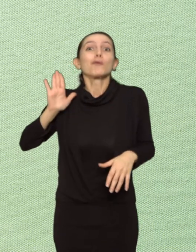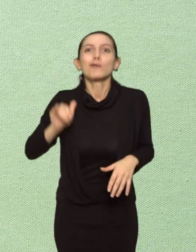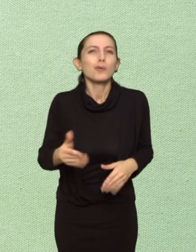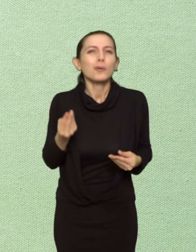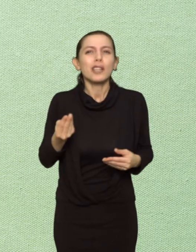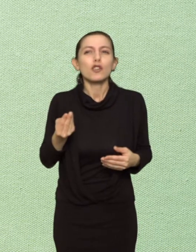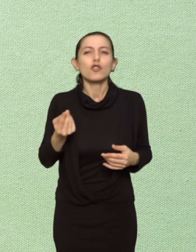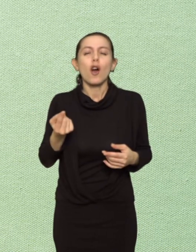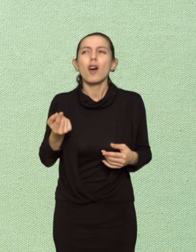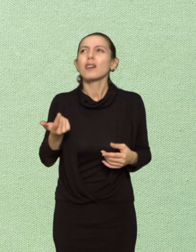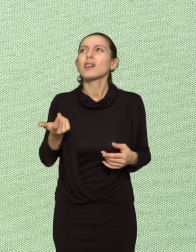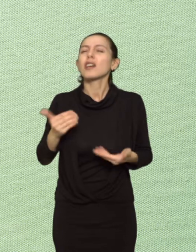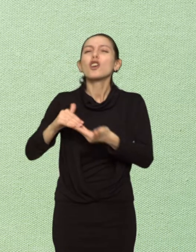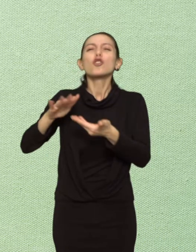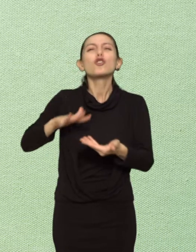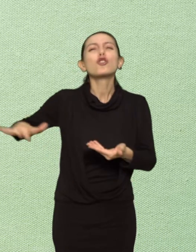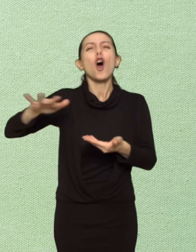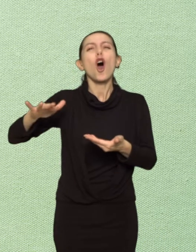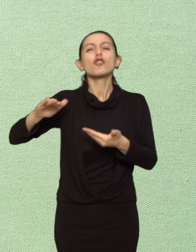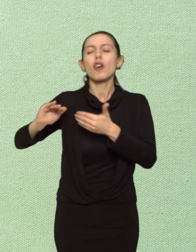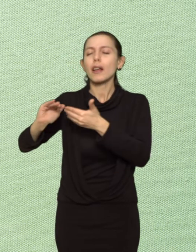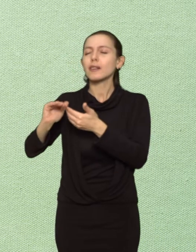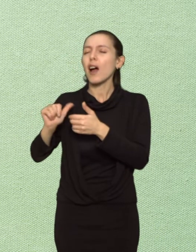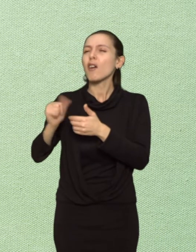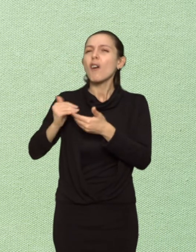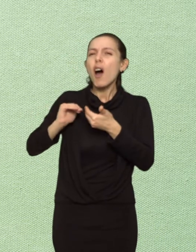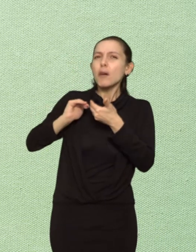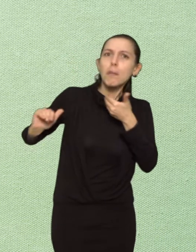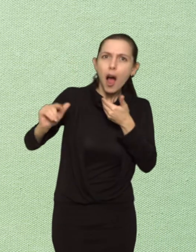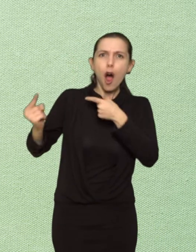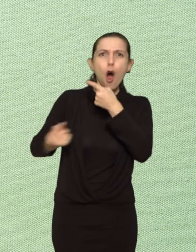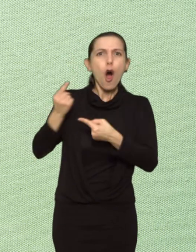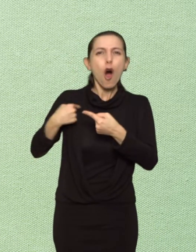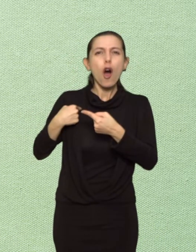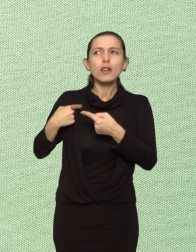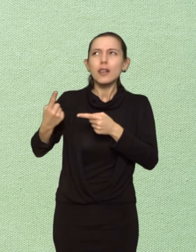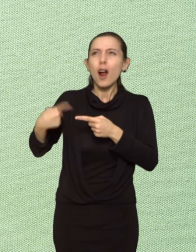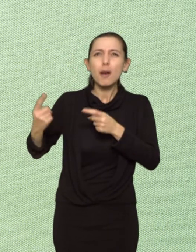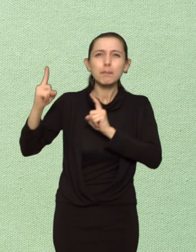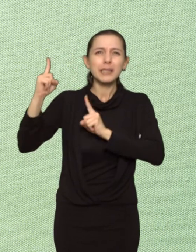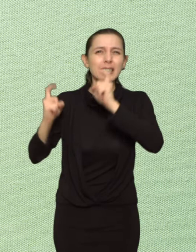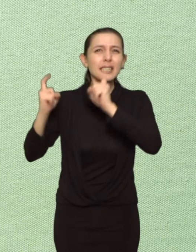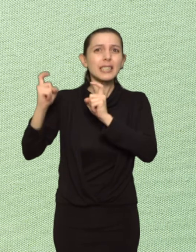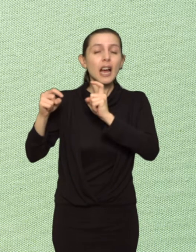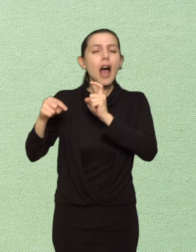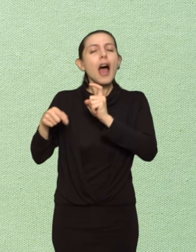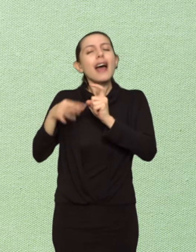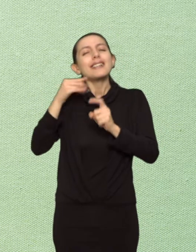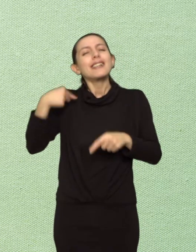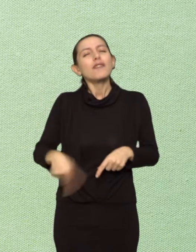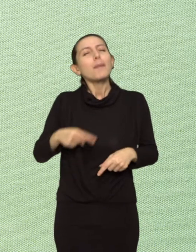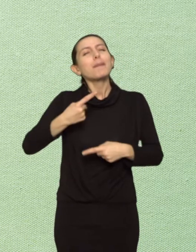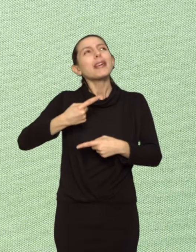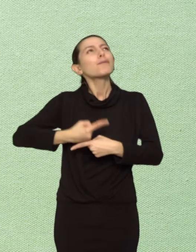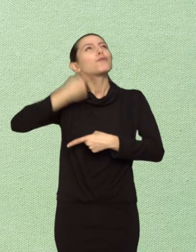un conflitto con una società che ci esclude, è una giornata dedicata ai diritti delle persone